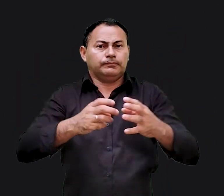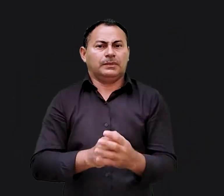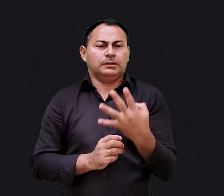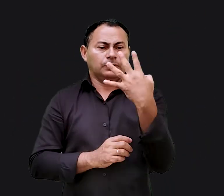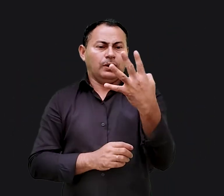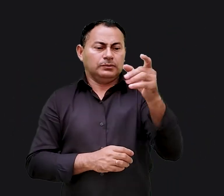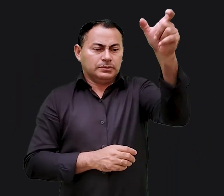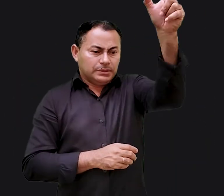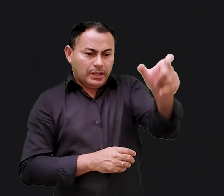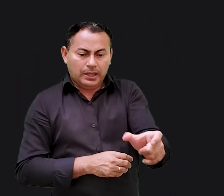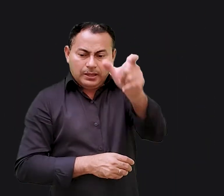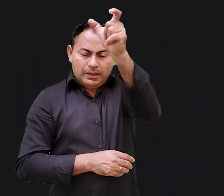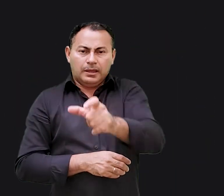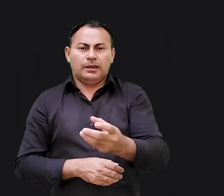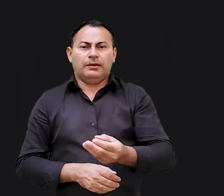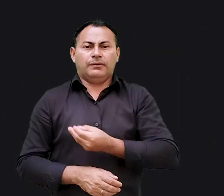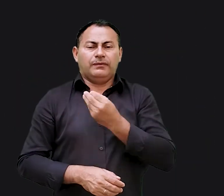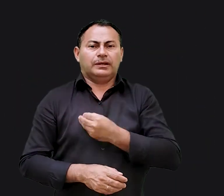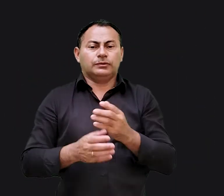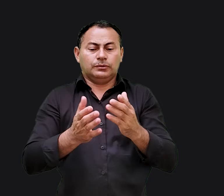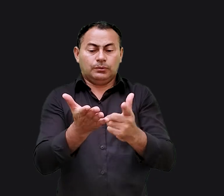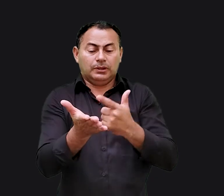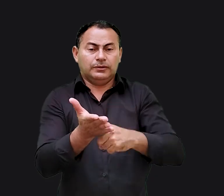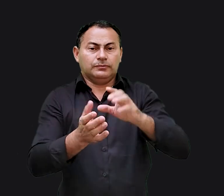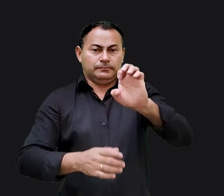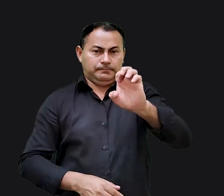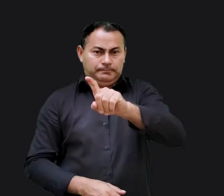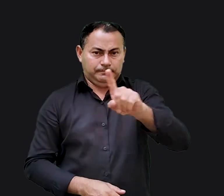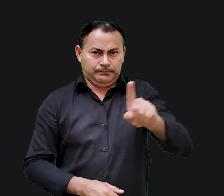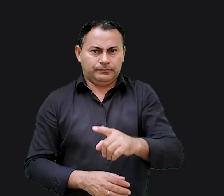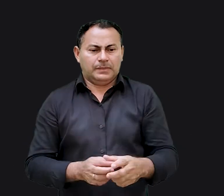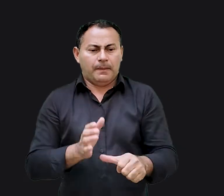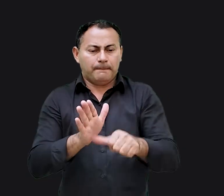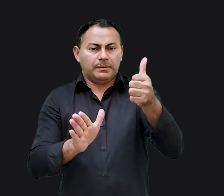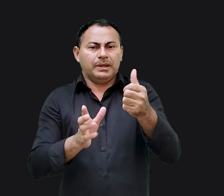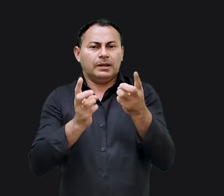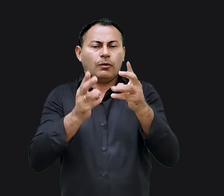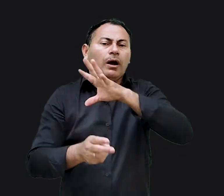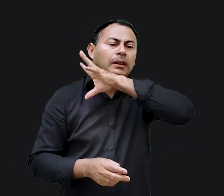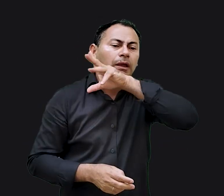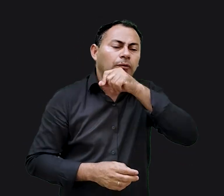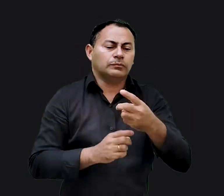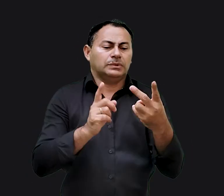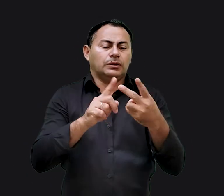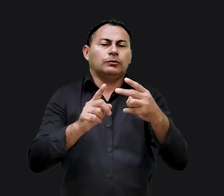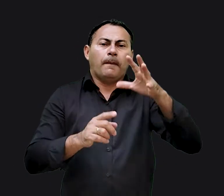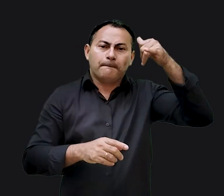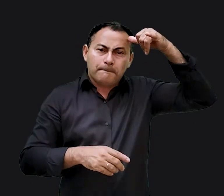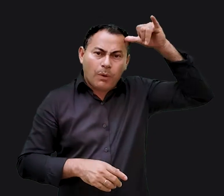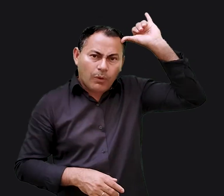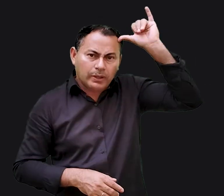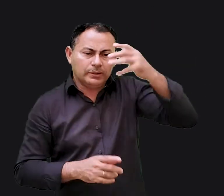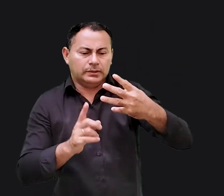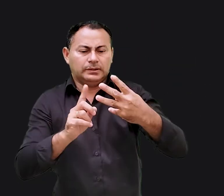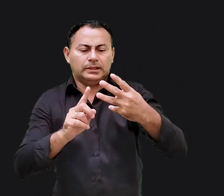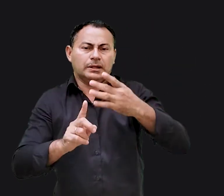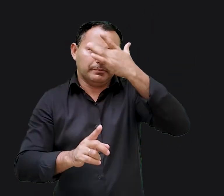mesmos 4 seres viventes do livro de Ezequiel. O primeiro é como um leão, o segundo é como um boi, o terceiro é como